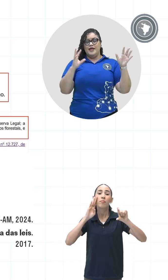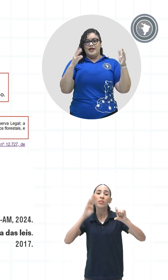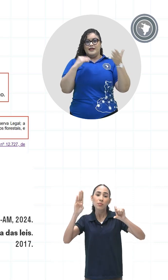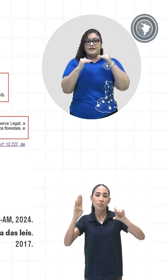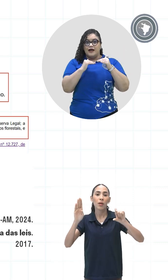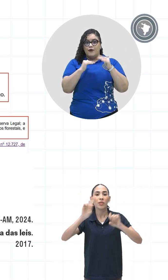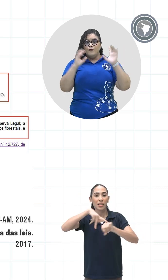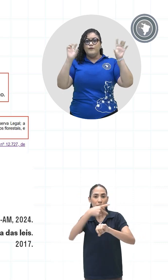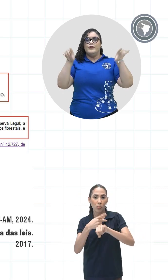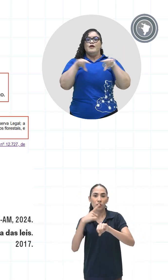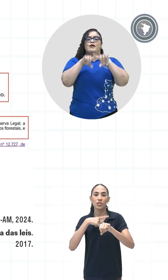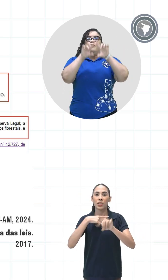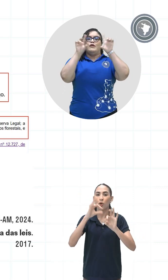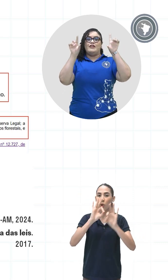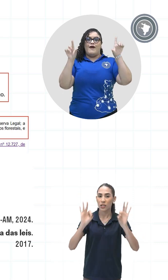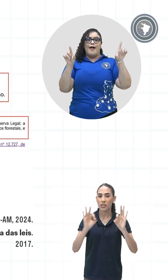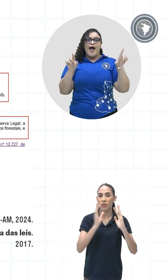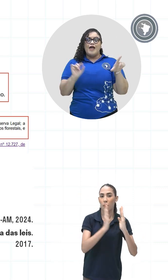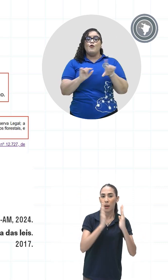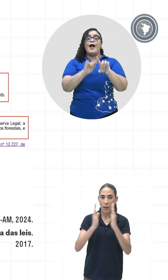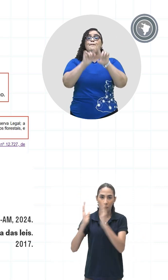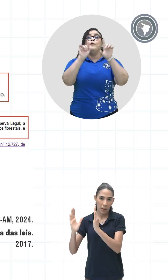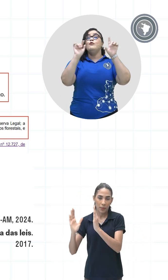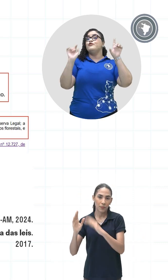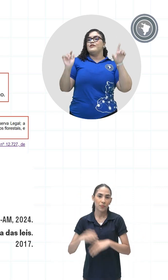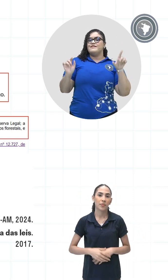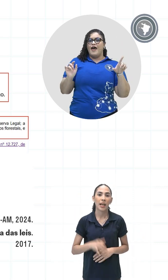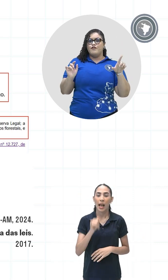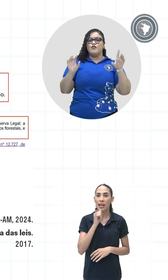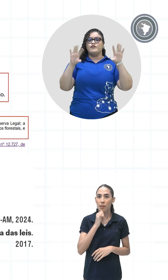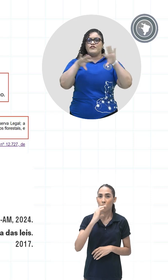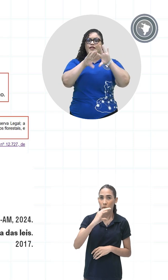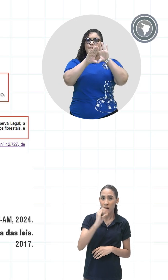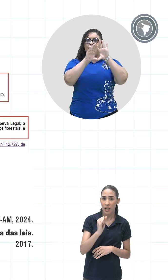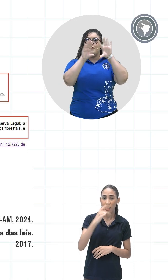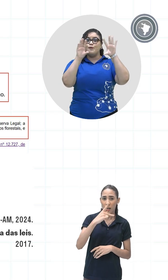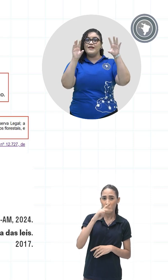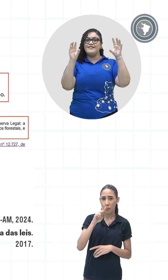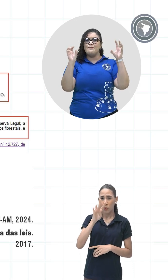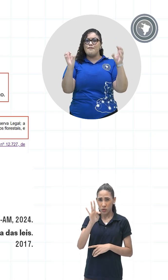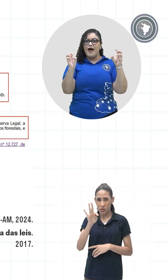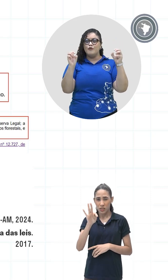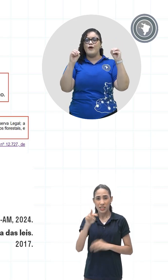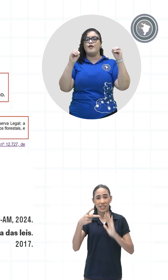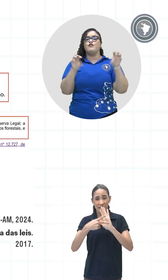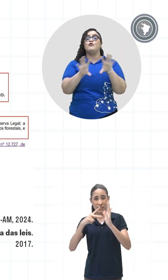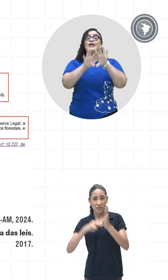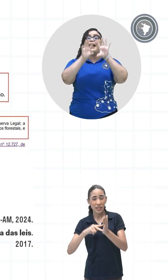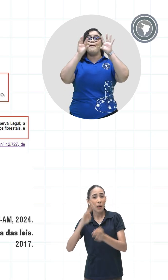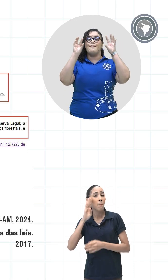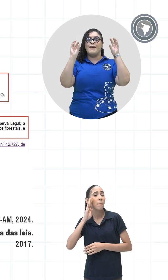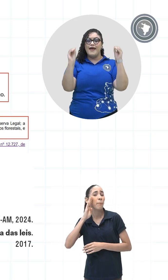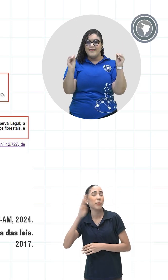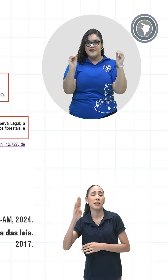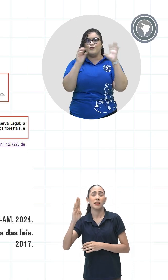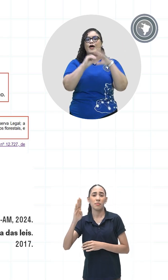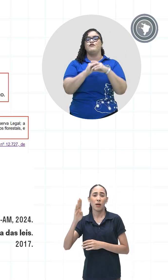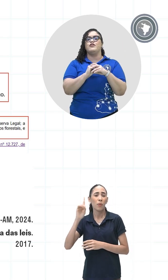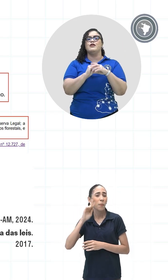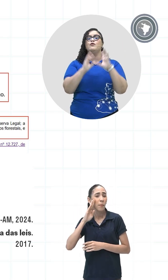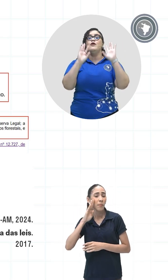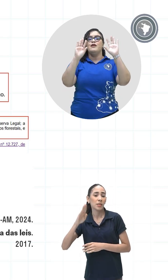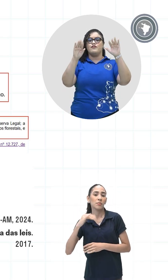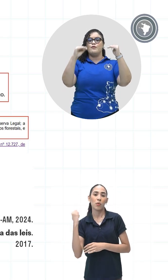subdivisões. Então, quando ele fala no caput desse artigo, ou seja, na parte principal do artigo, na cabeça